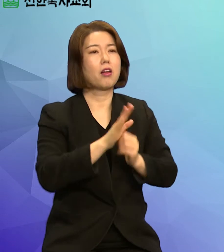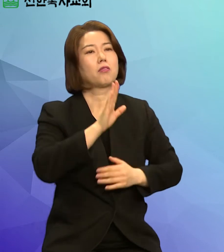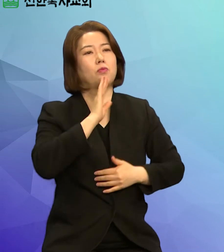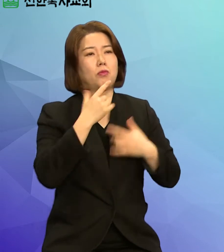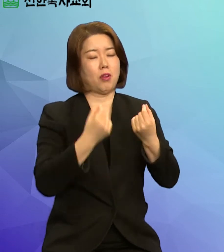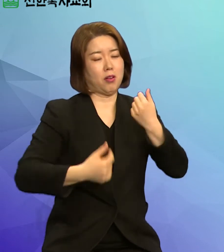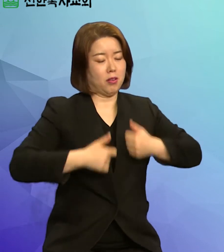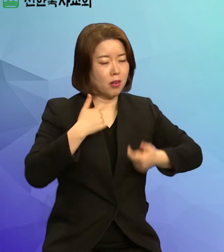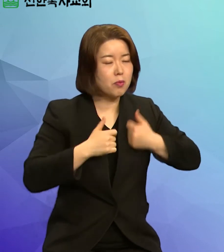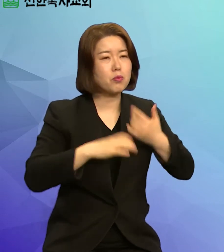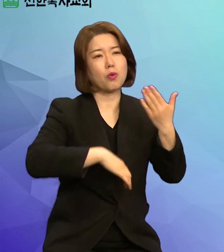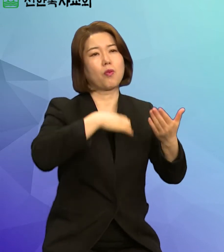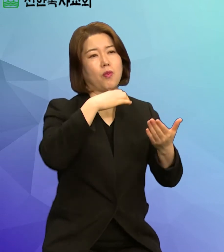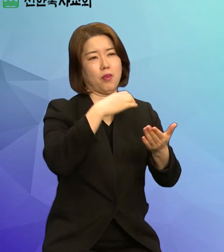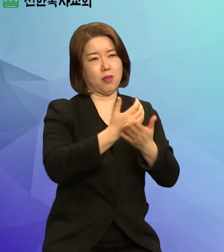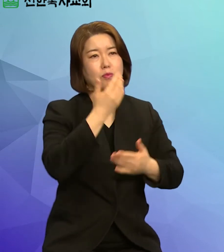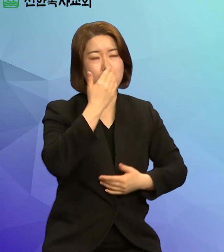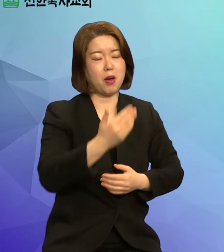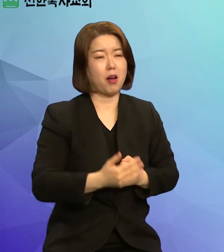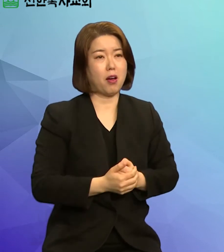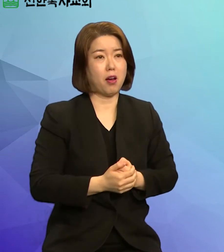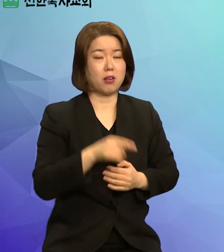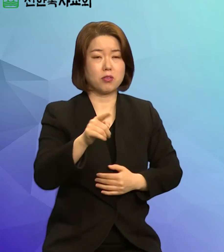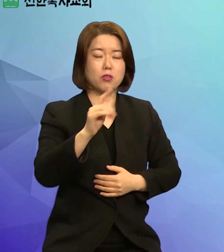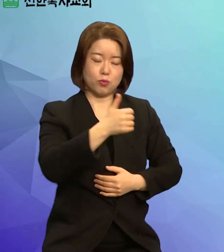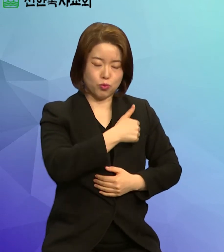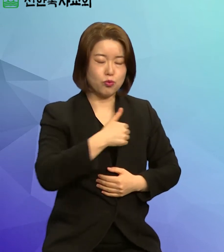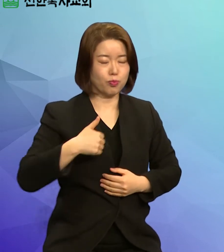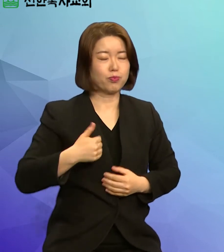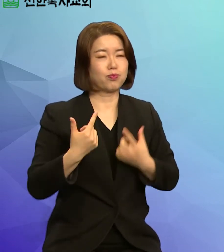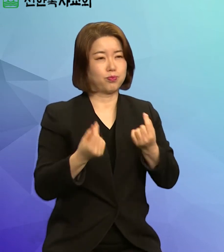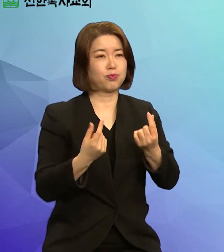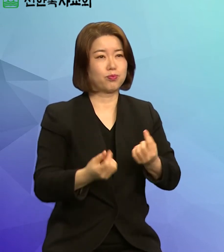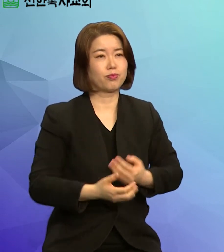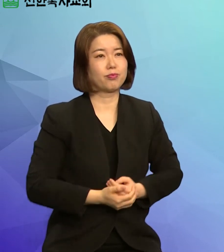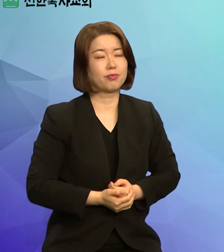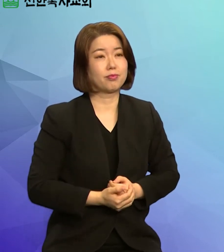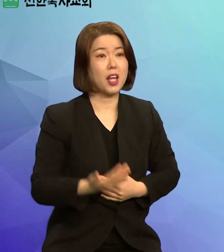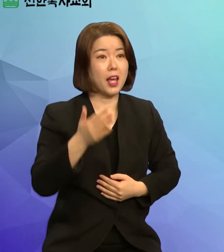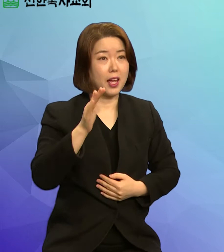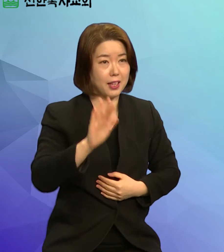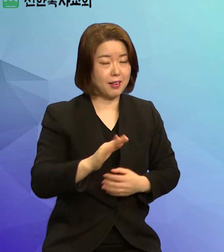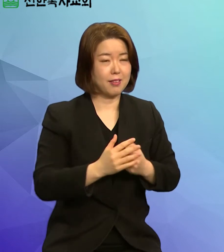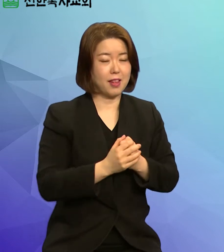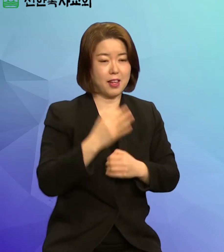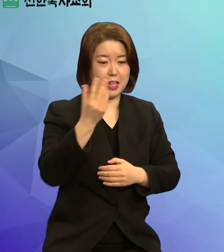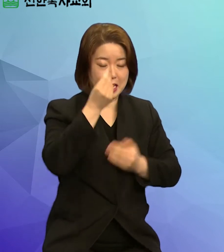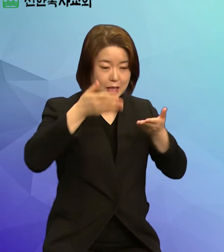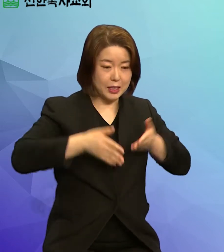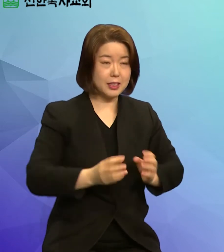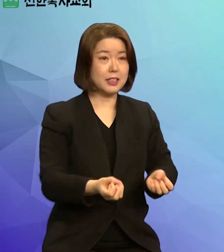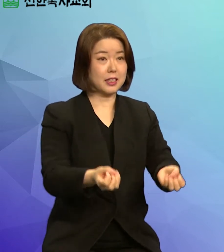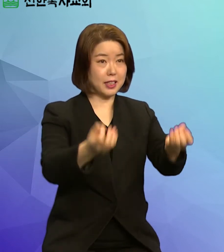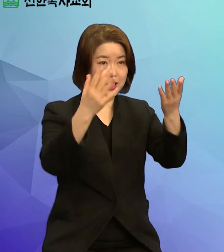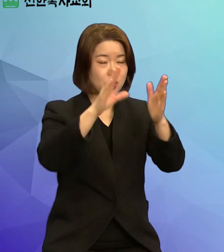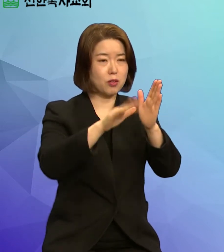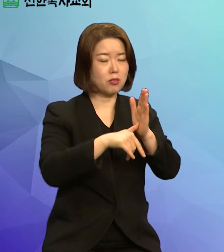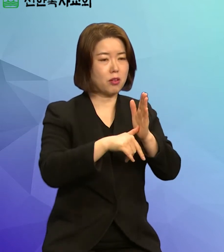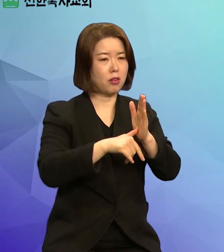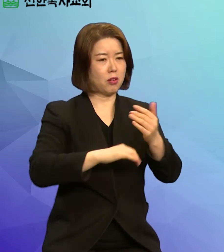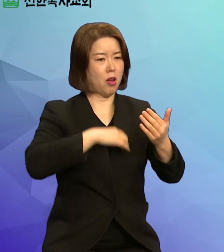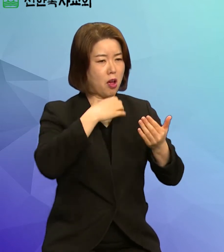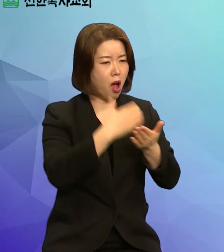기쁘고 감동이 되겠죠. 그것으로 충분한 것입니다. 그런데 성탄절에 별로 감동도